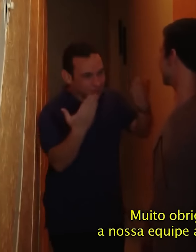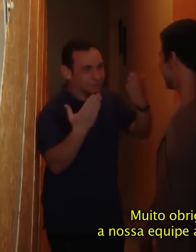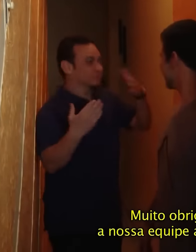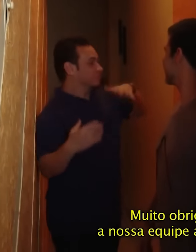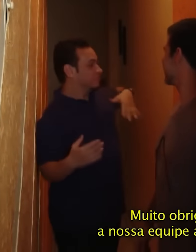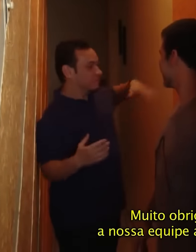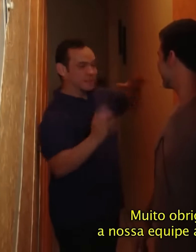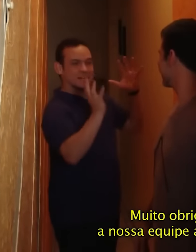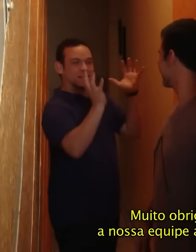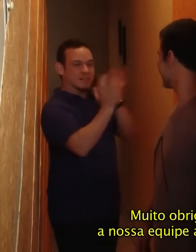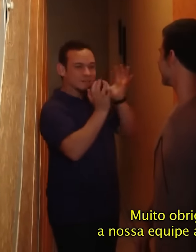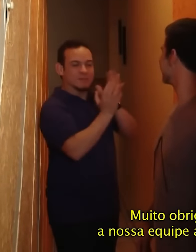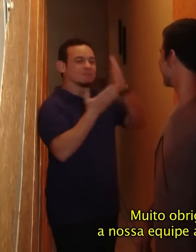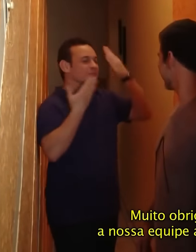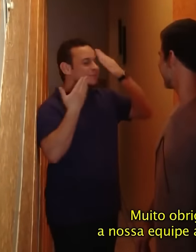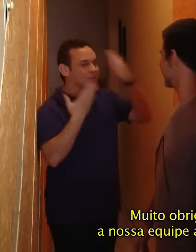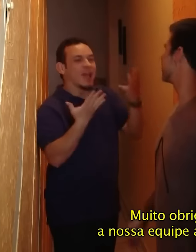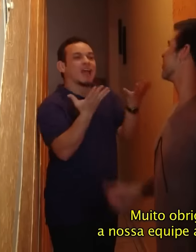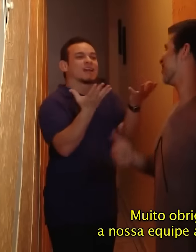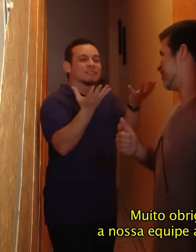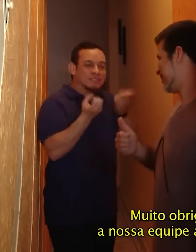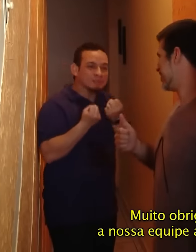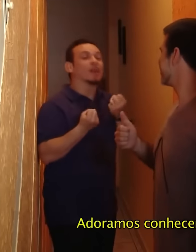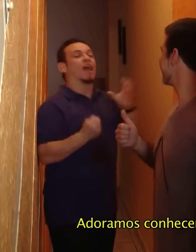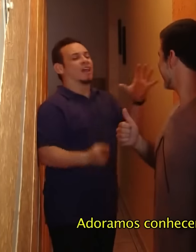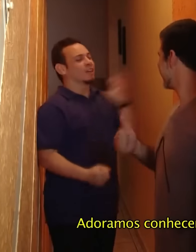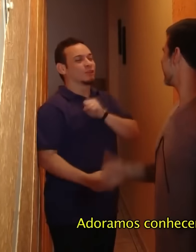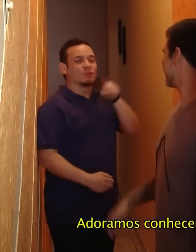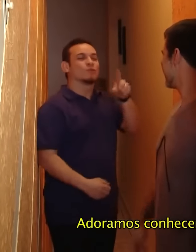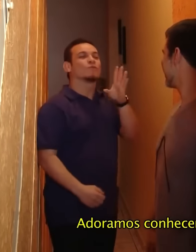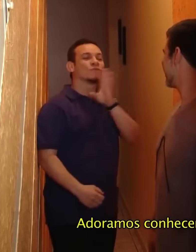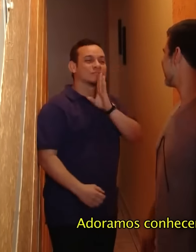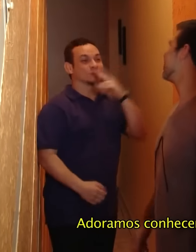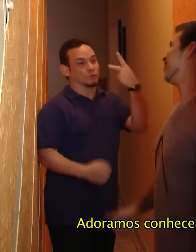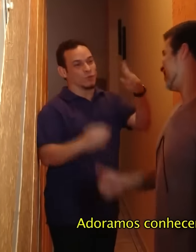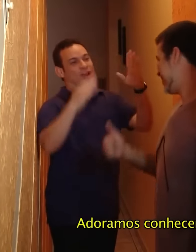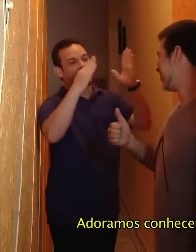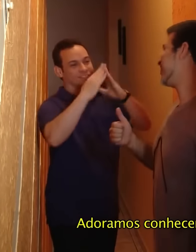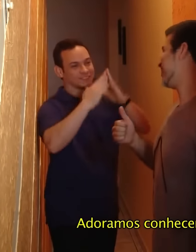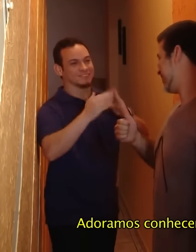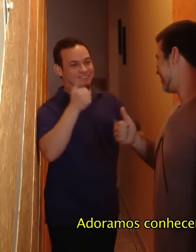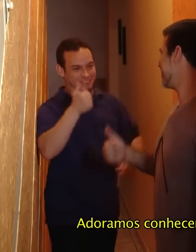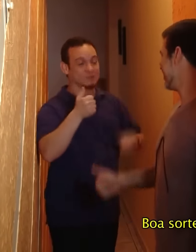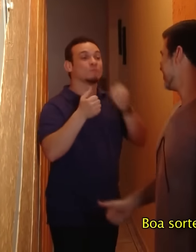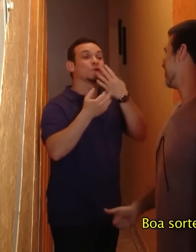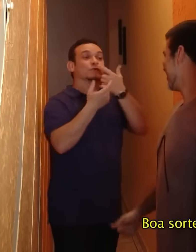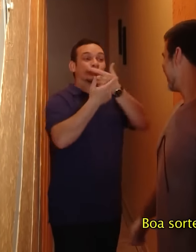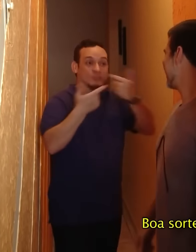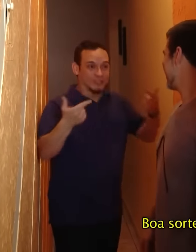Muito obrigado. Toda a nossa equipe agradece muito. Adoramos conhecer você e sua casa. Boa